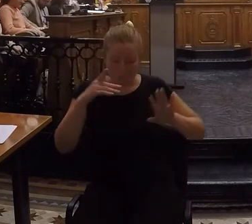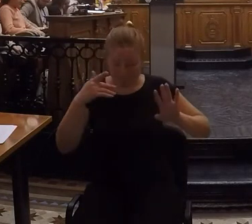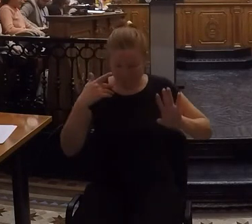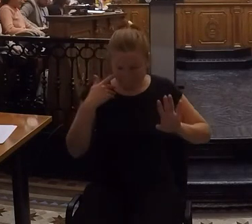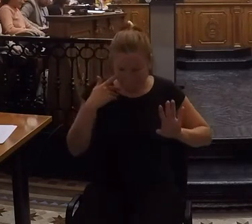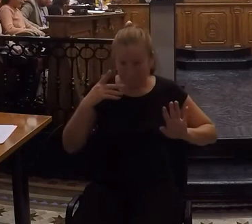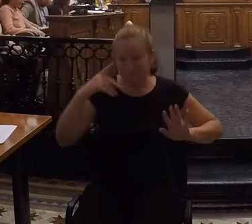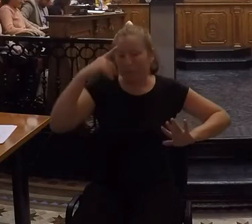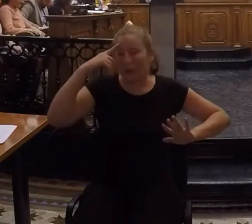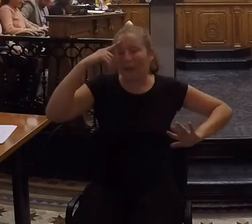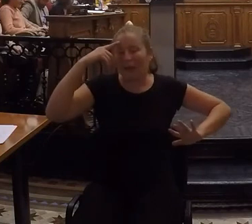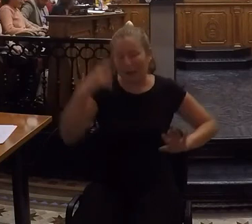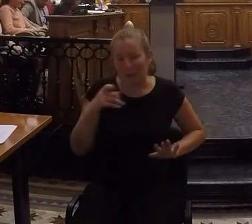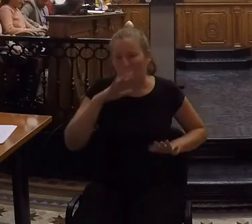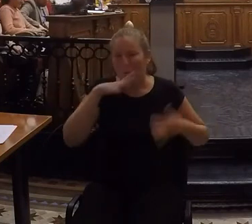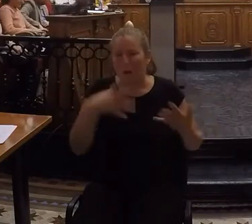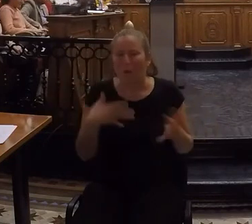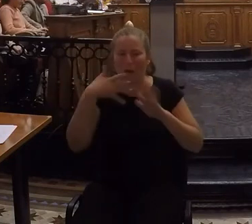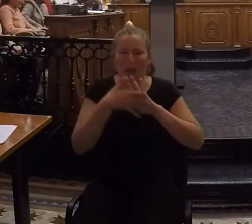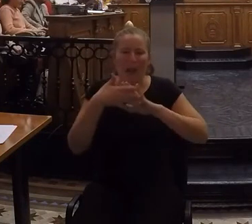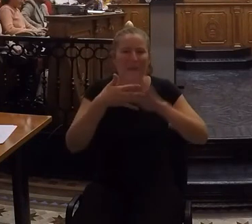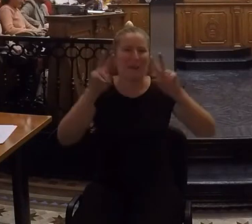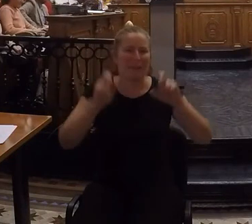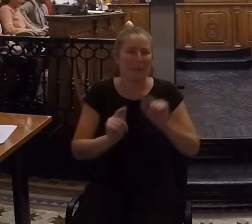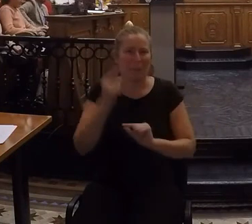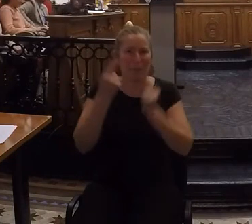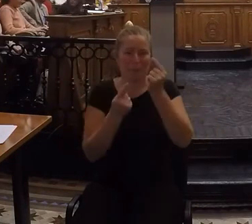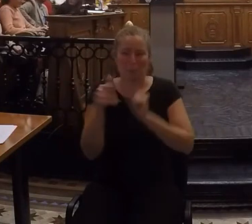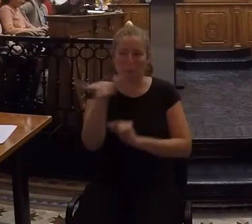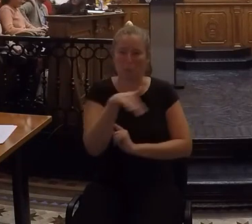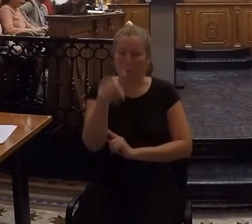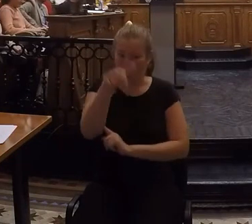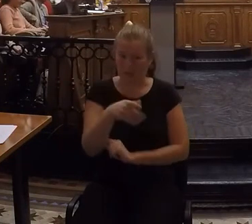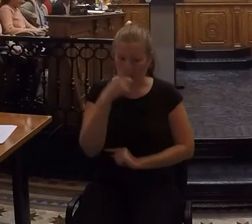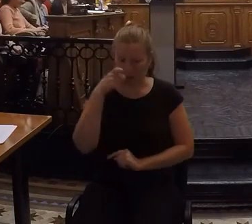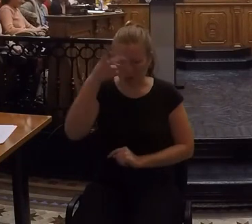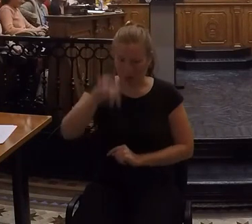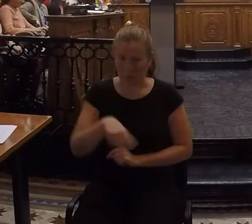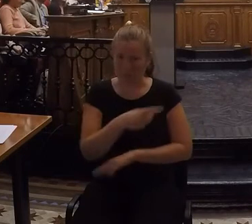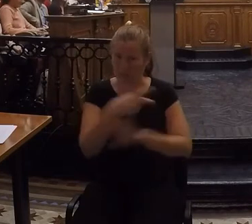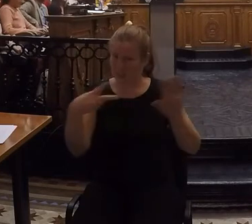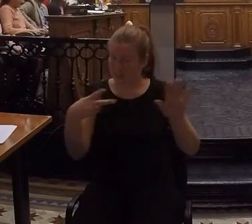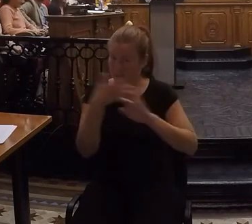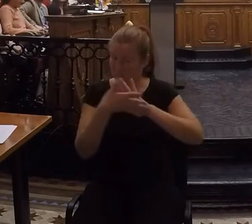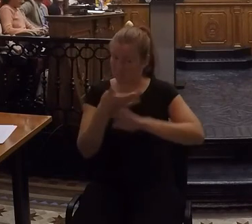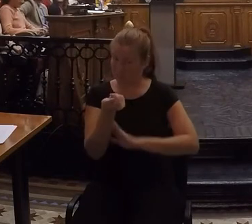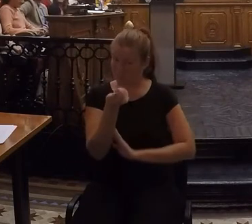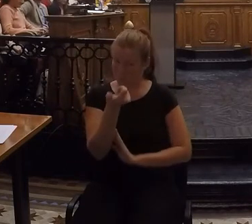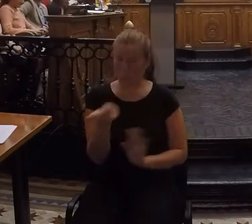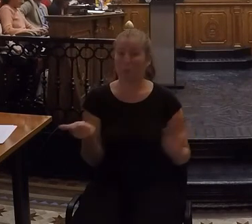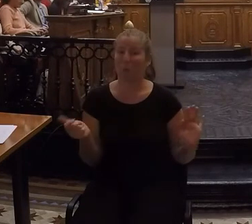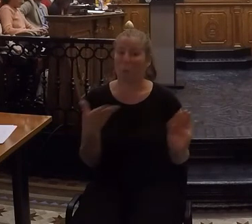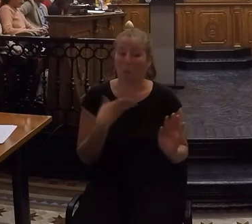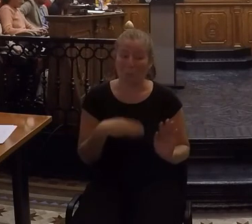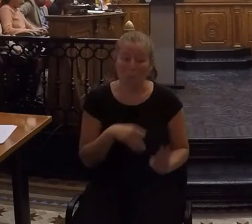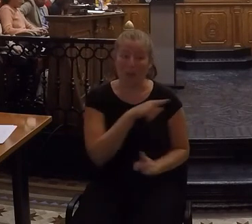se está hablando poco del presupuesto municipal de 2017. Yo entiendo que, pues que a la oposición no le interese hablar